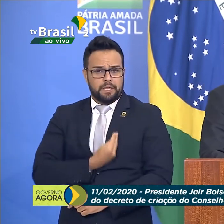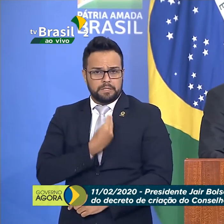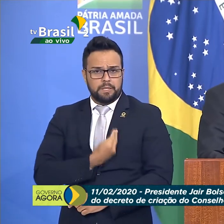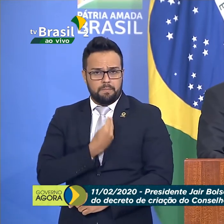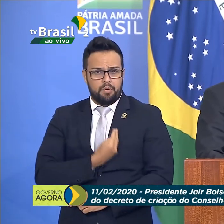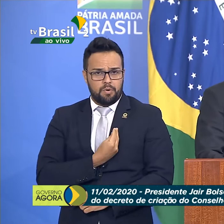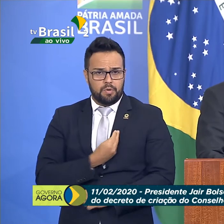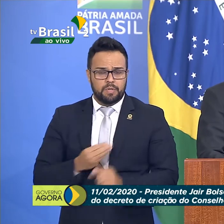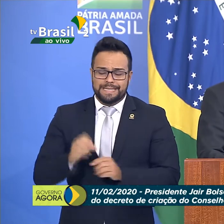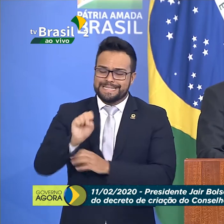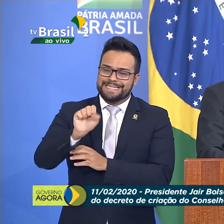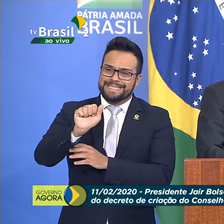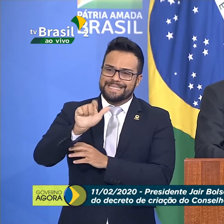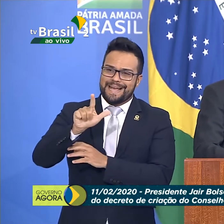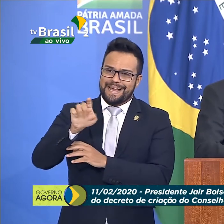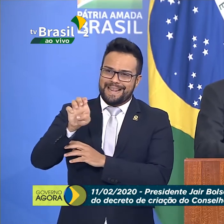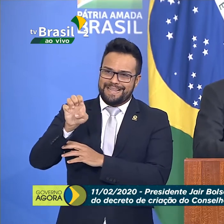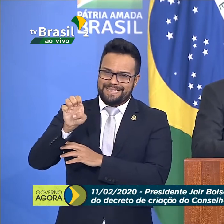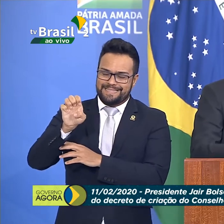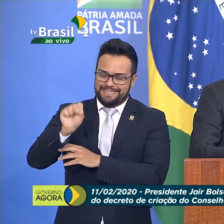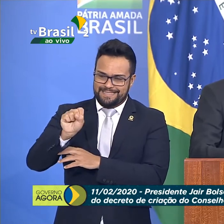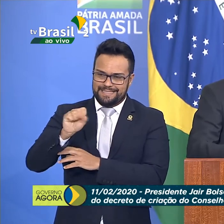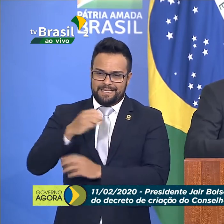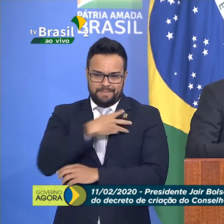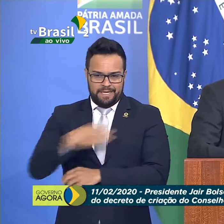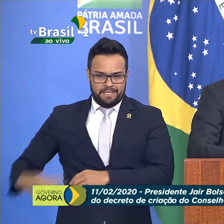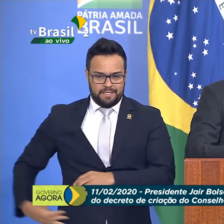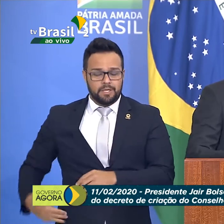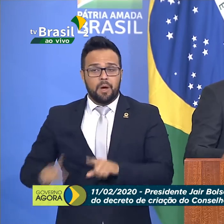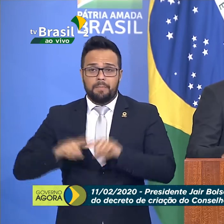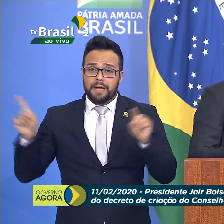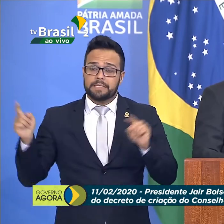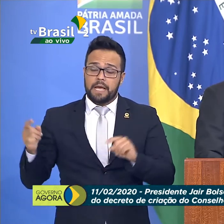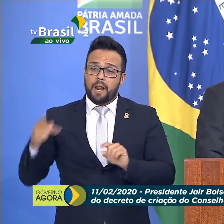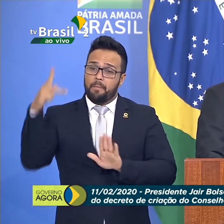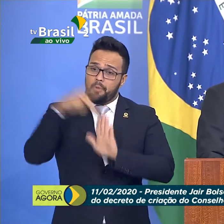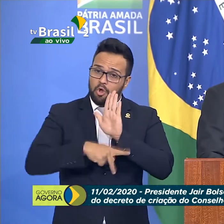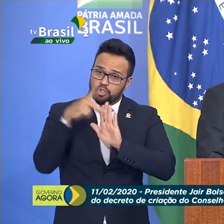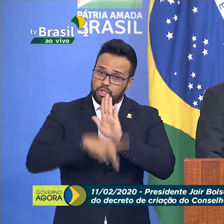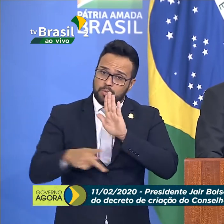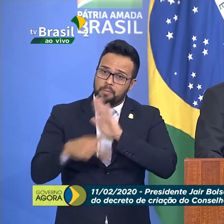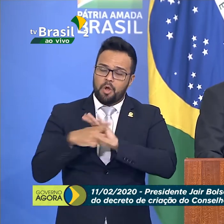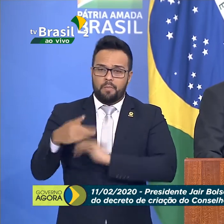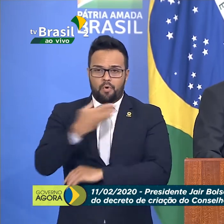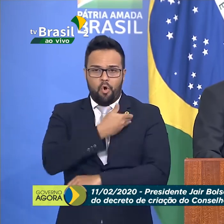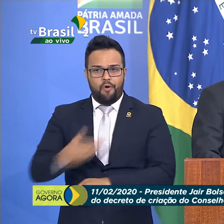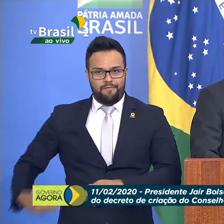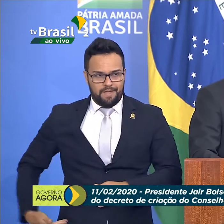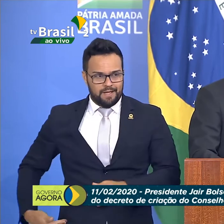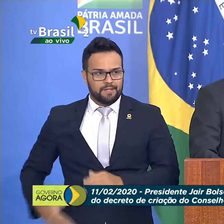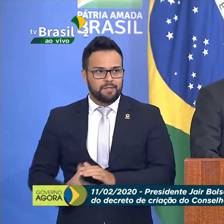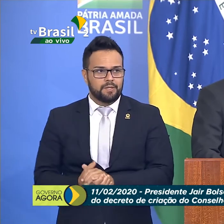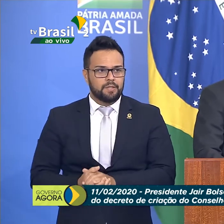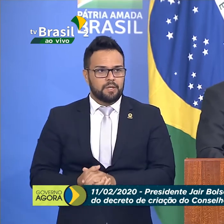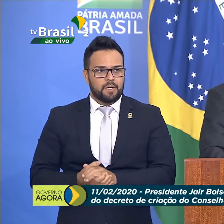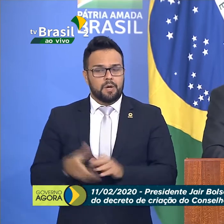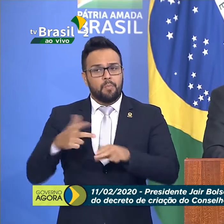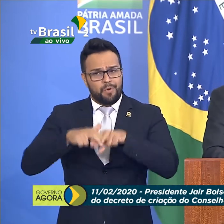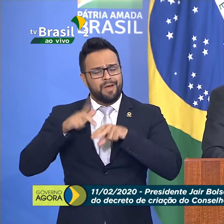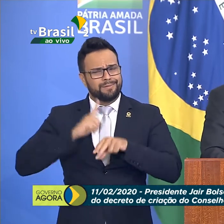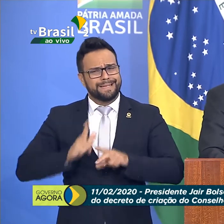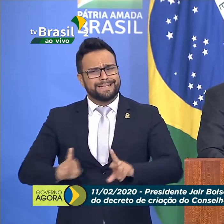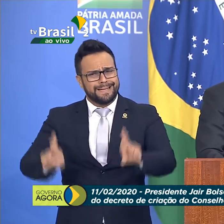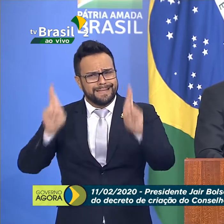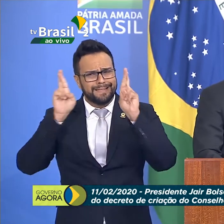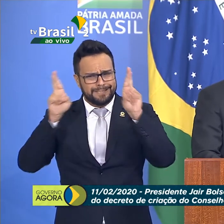ministro Ricardo Salles. Mas é um projeto de governo. E assim sendo, eu tenho muita esperança